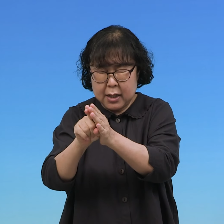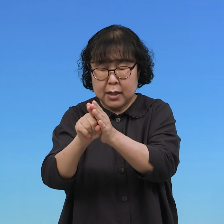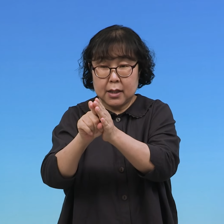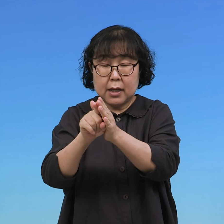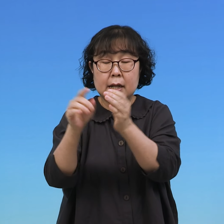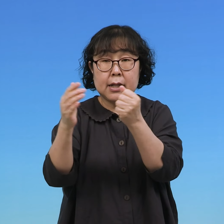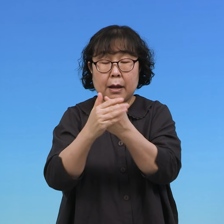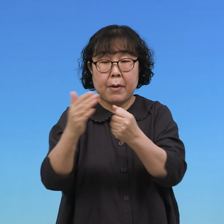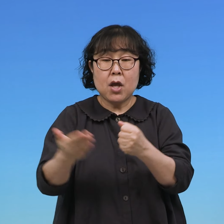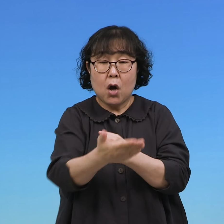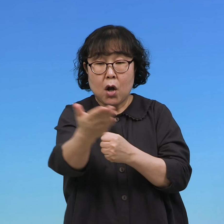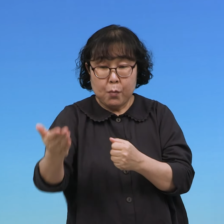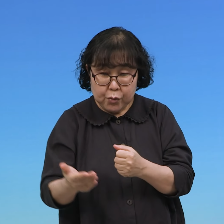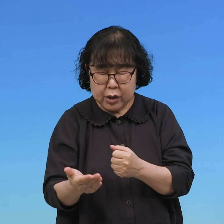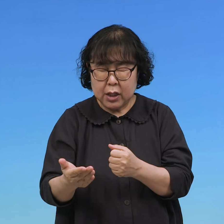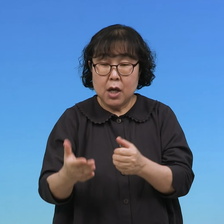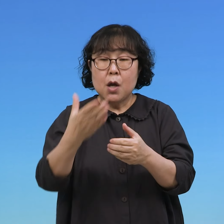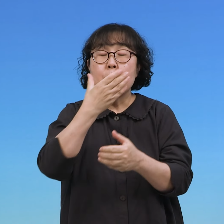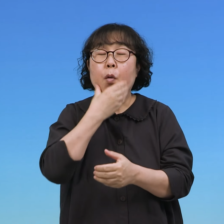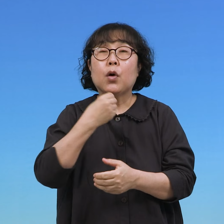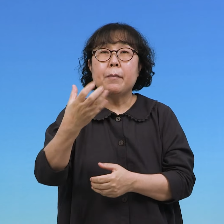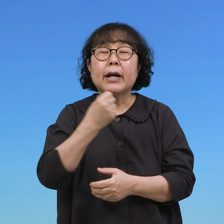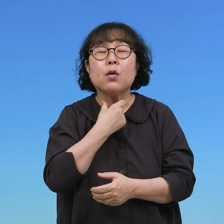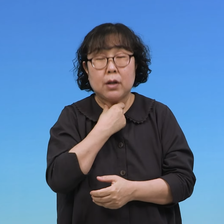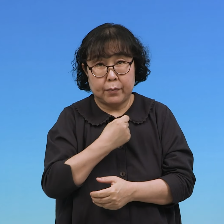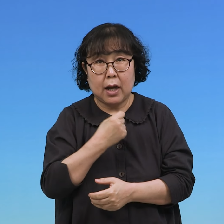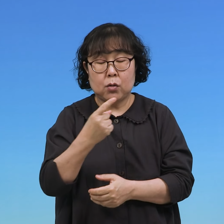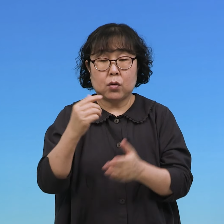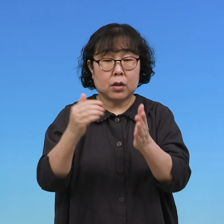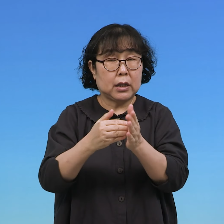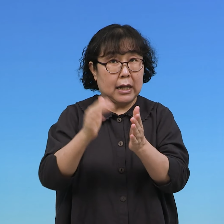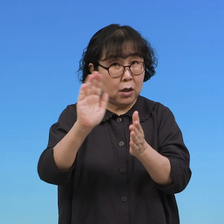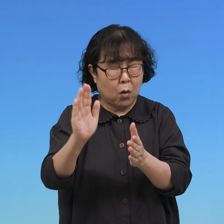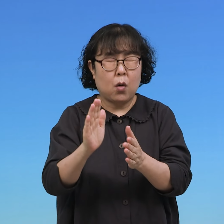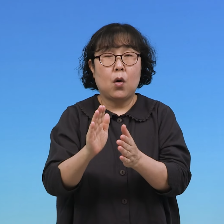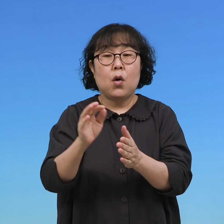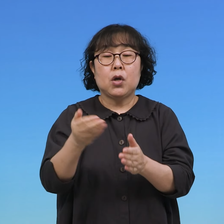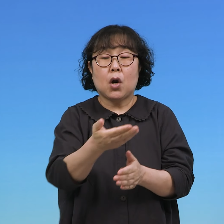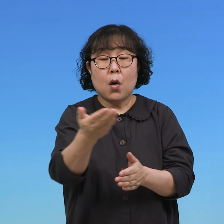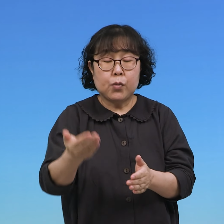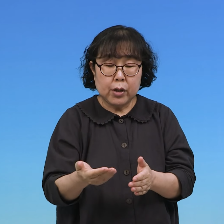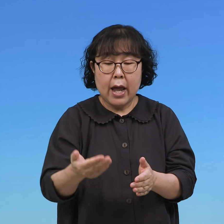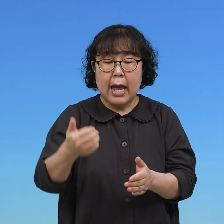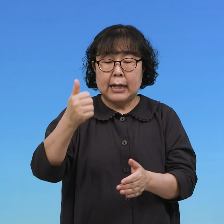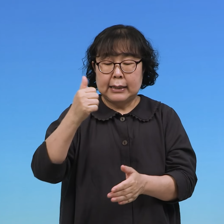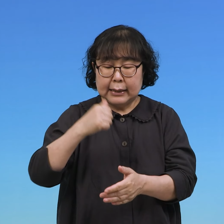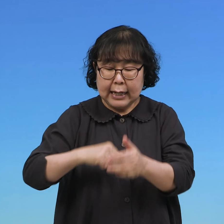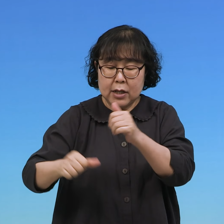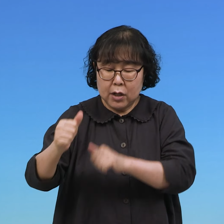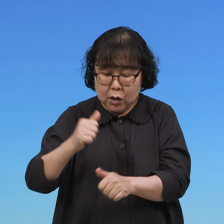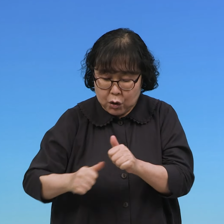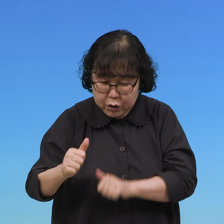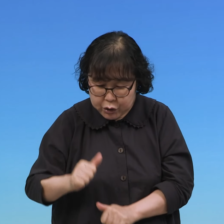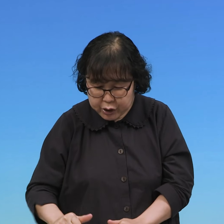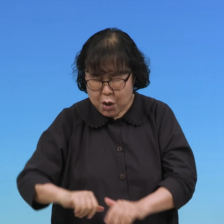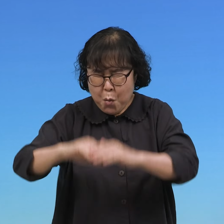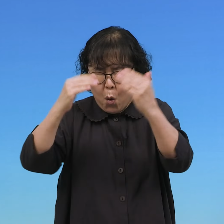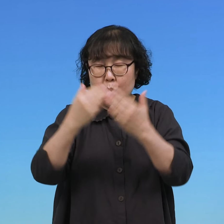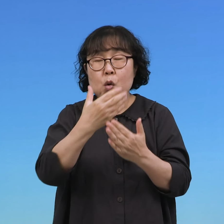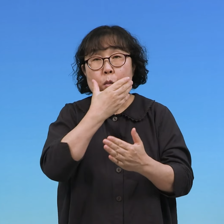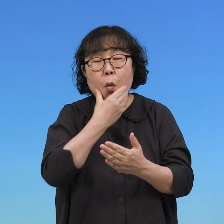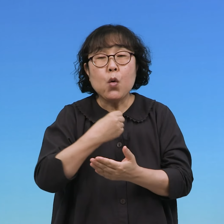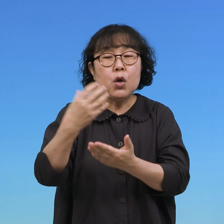당대가 복을 받기 원합니다. 그것으로 끝나지 아니하고 여러분의 자녀대가 여러분 자녀의 자녀대까지 복을